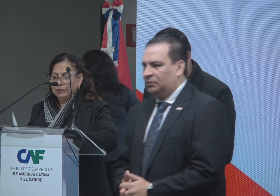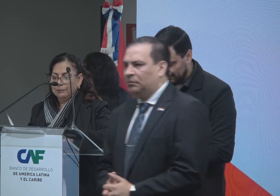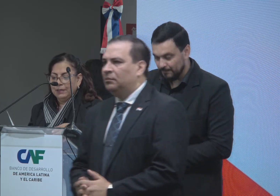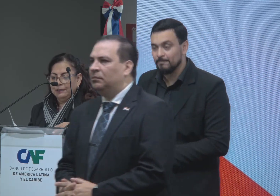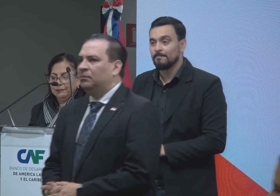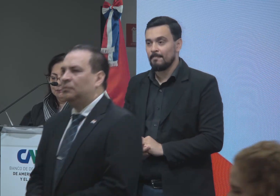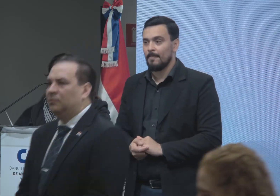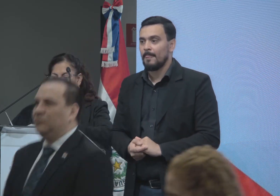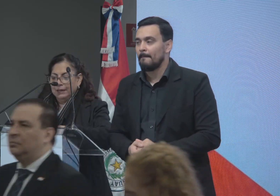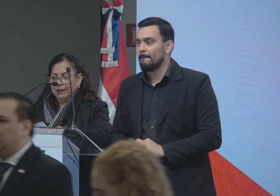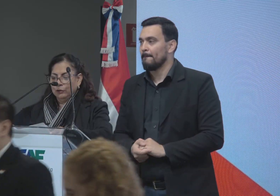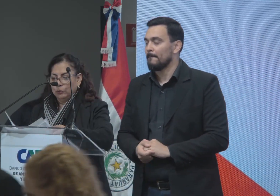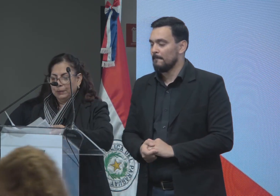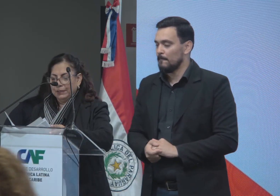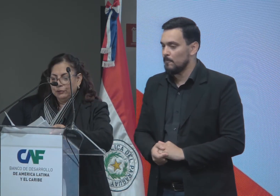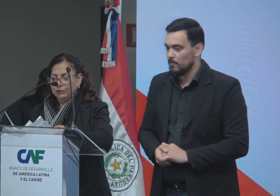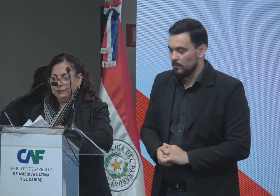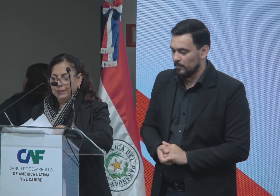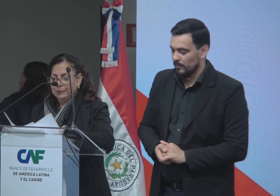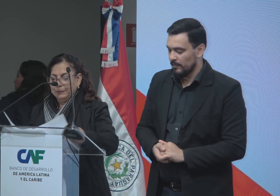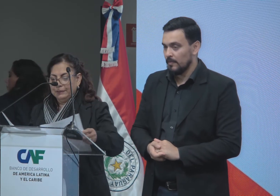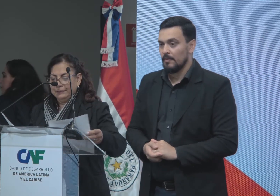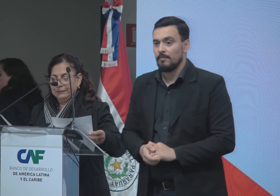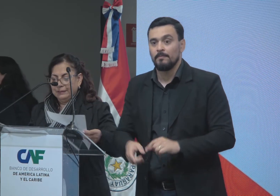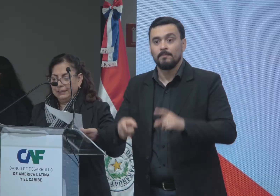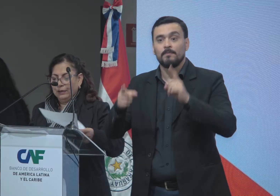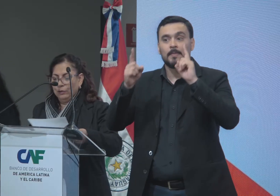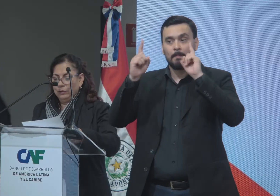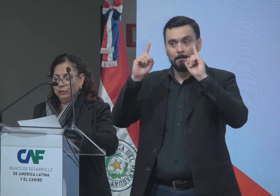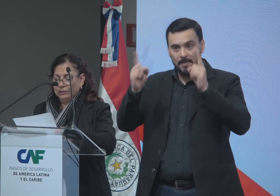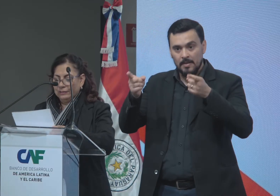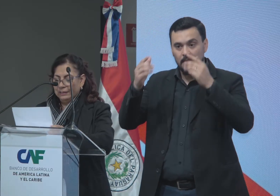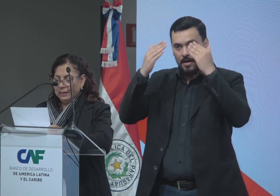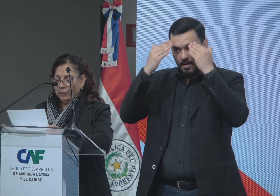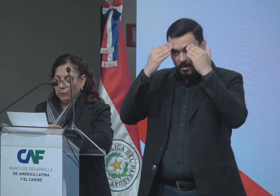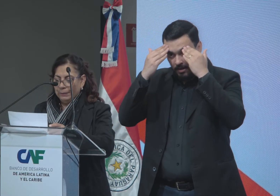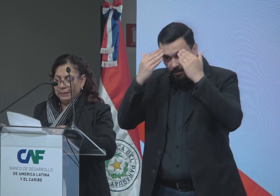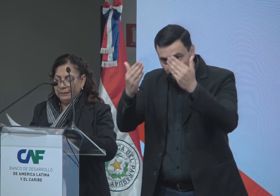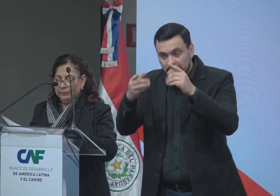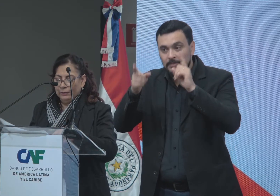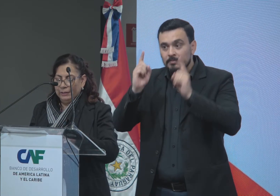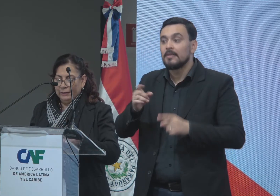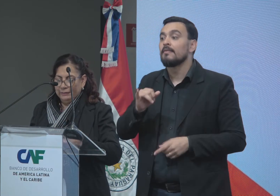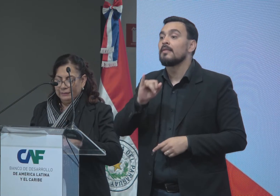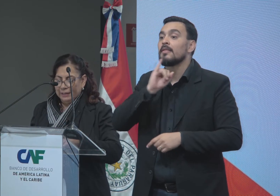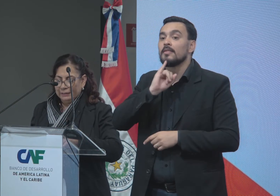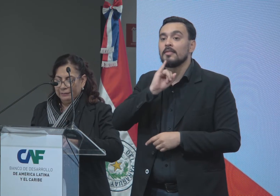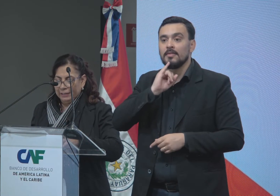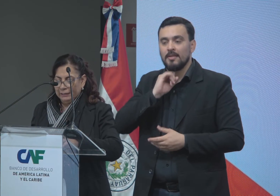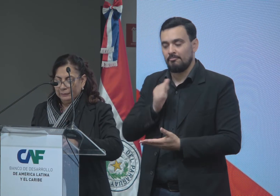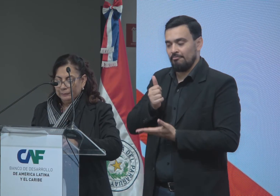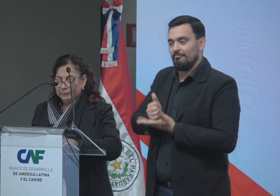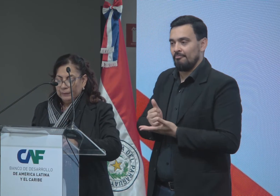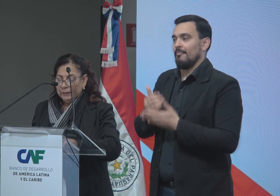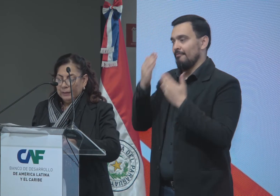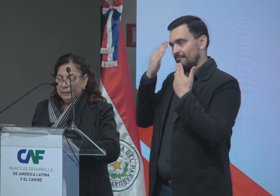Agradecemos también a los compañeros intérpretes que hoy nos están acompañando en esta